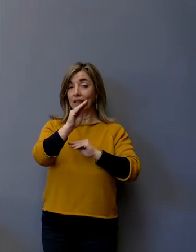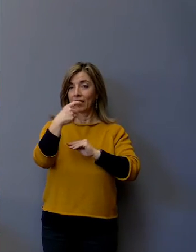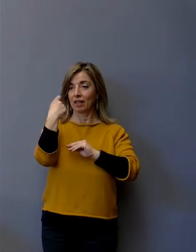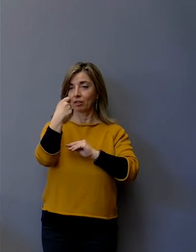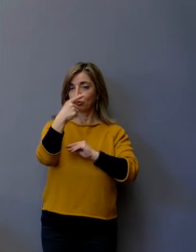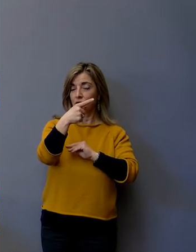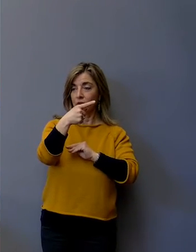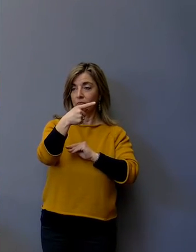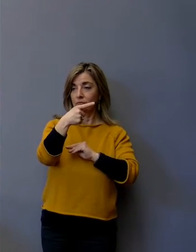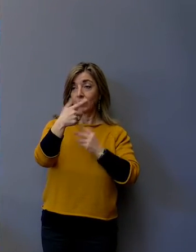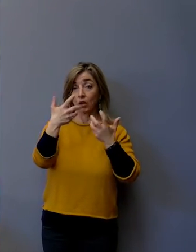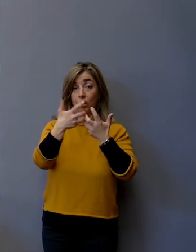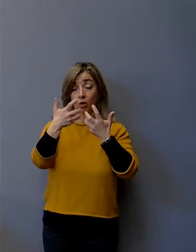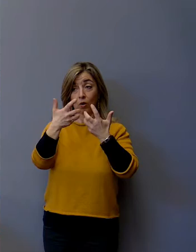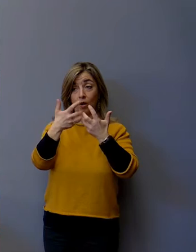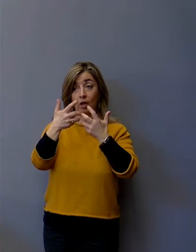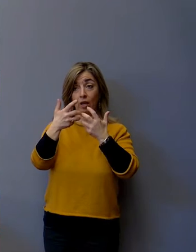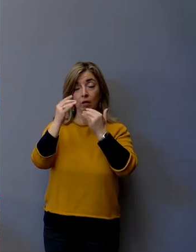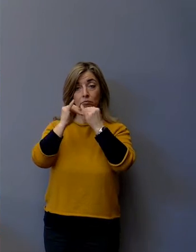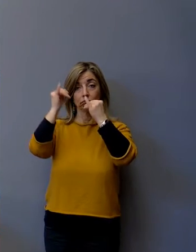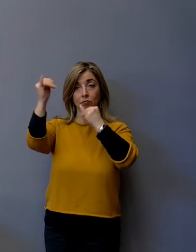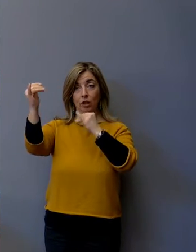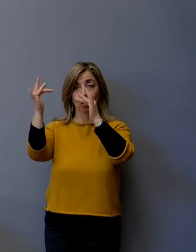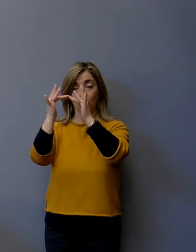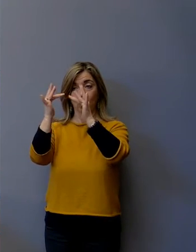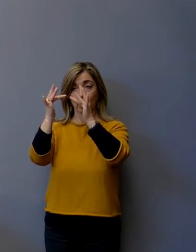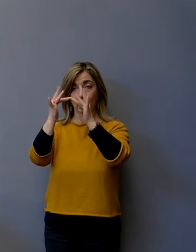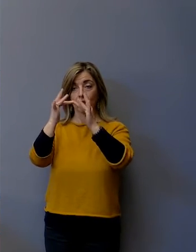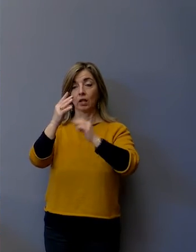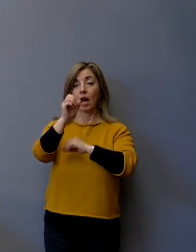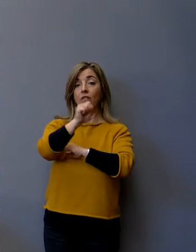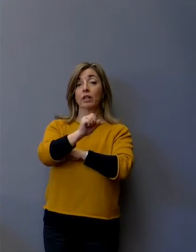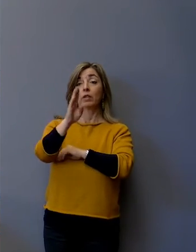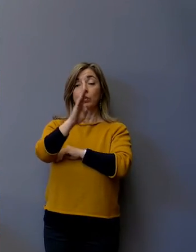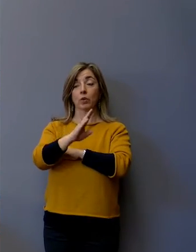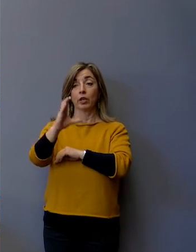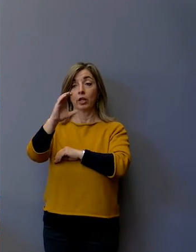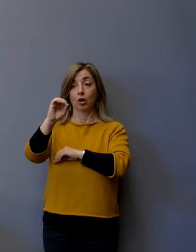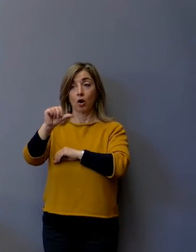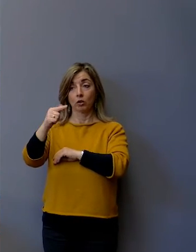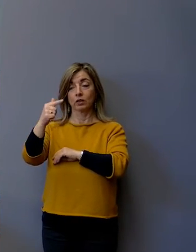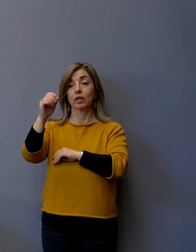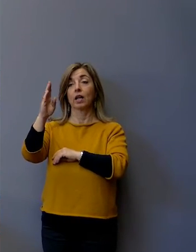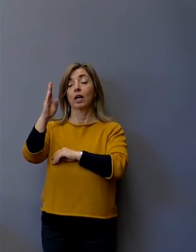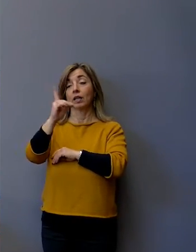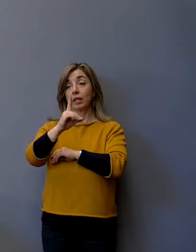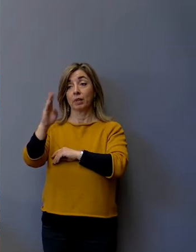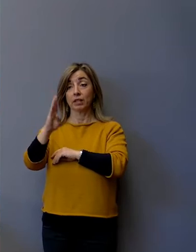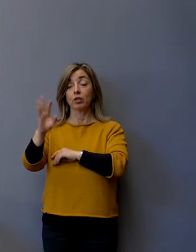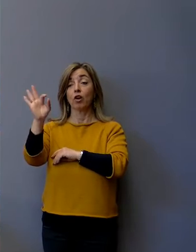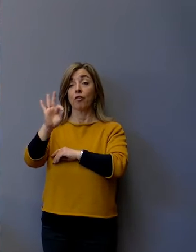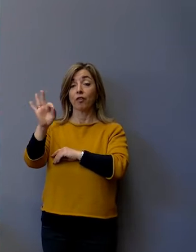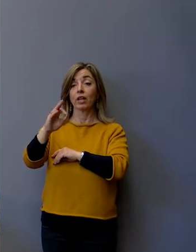colleghi che sono collegati da remoto avvenente bruccoleri costa de benedittis ferrero grillo